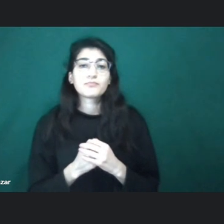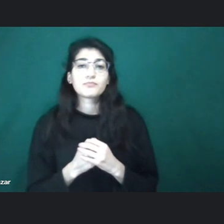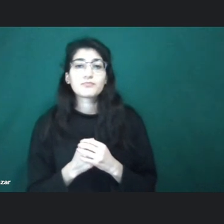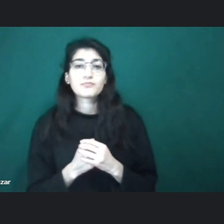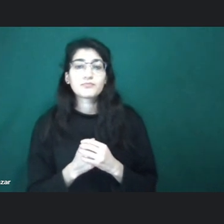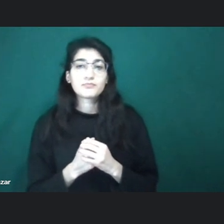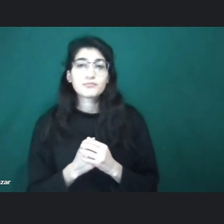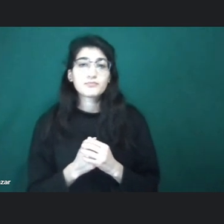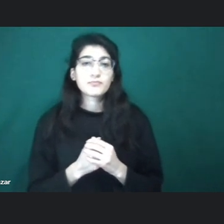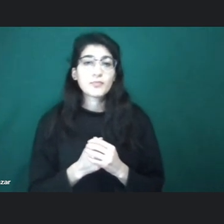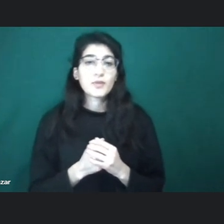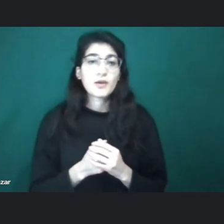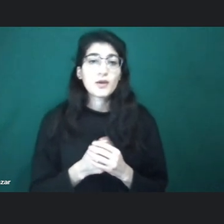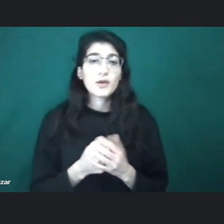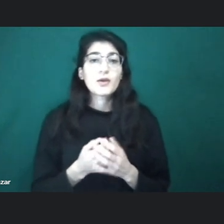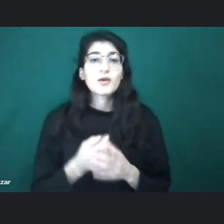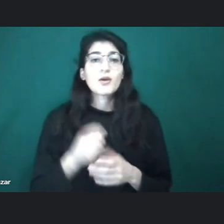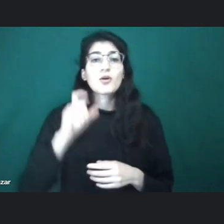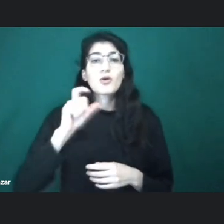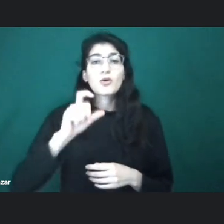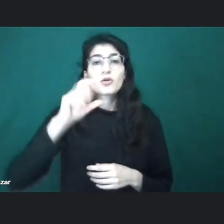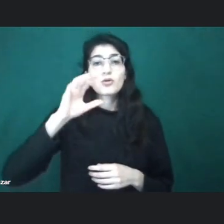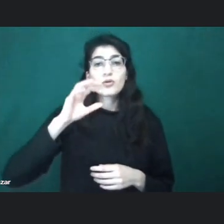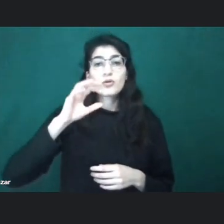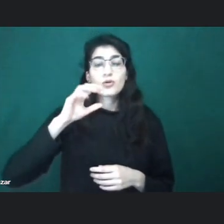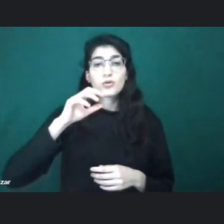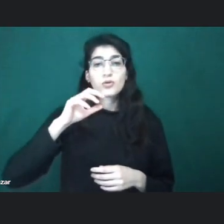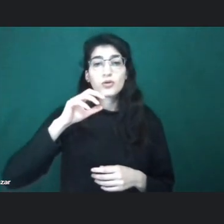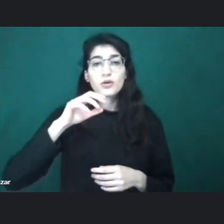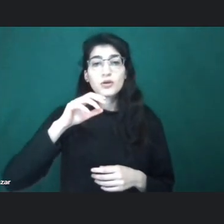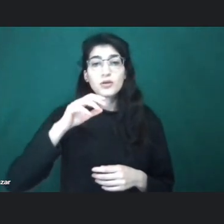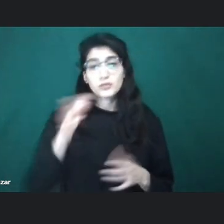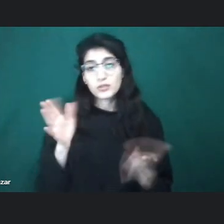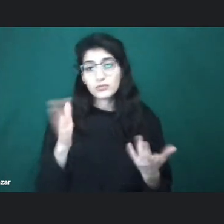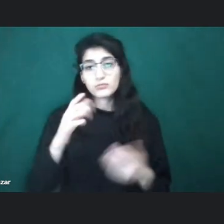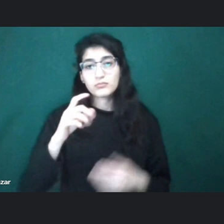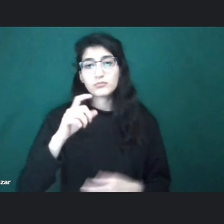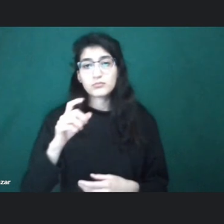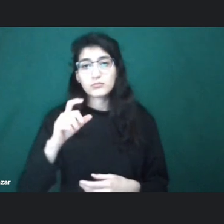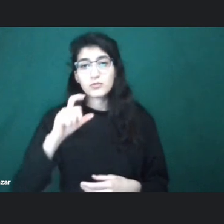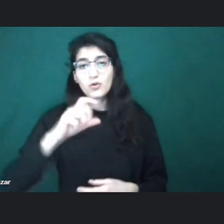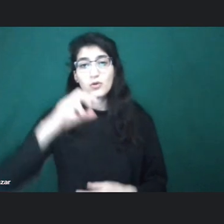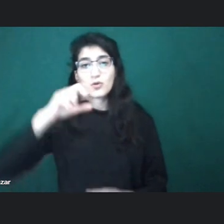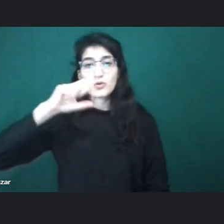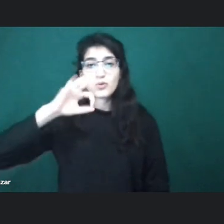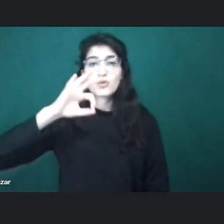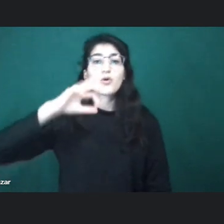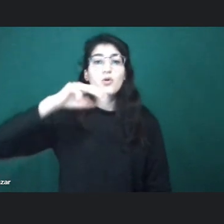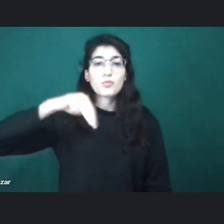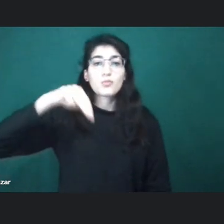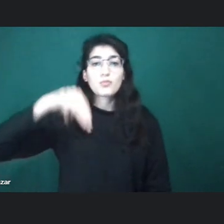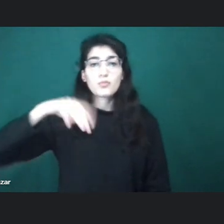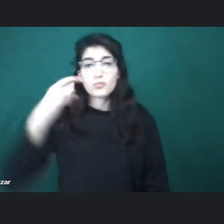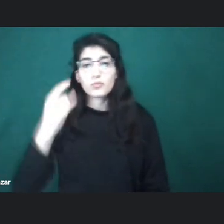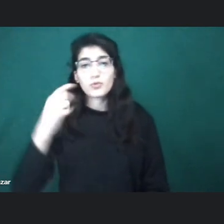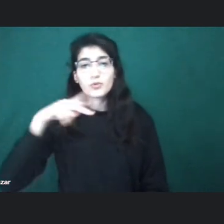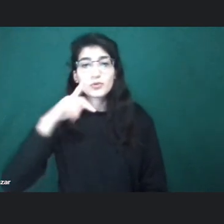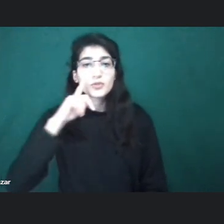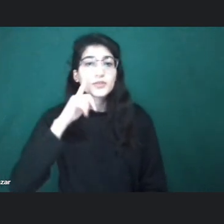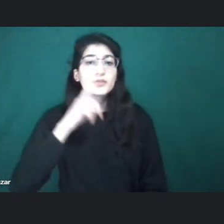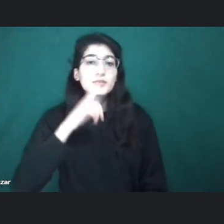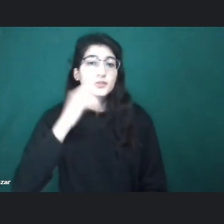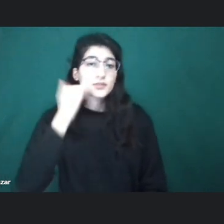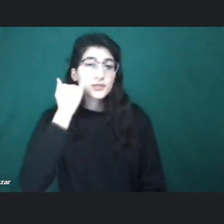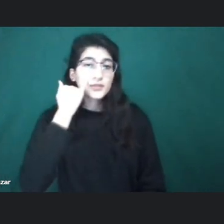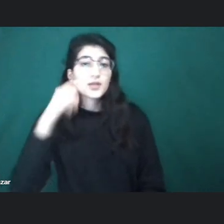community, iti, y society también, ¿sí? Ahí es eti en vez de iti, pero también sociedad. ¿Y